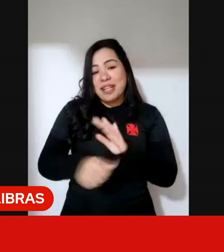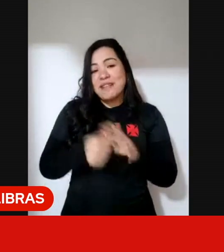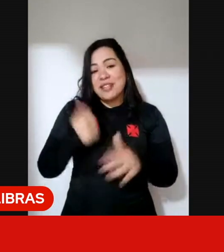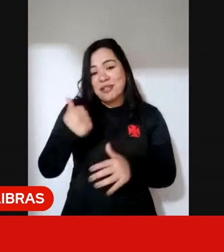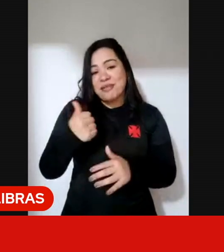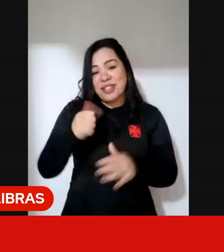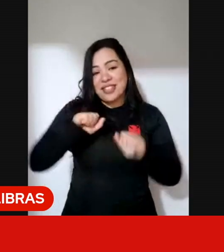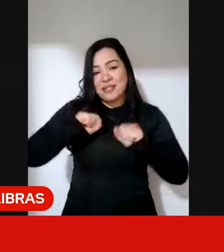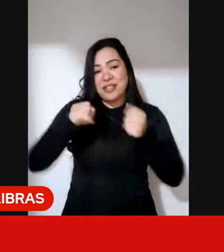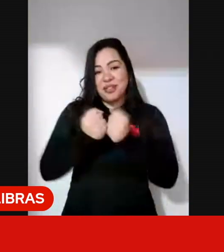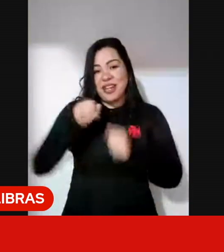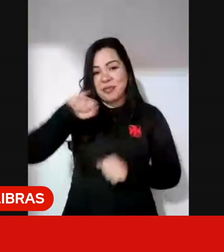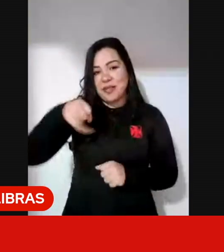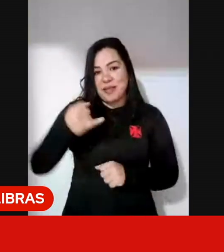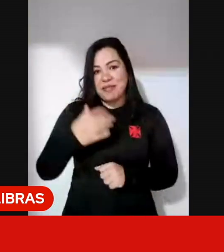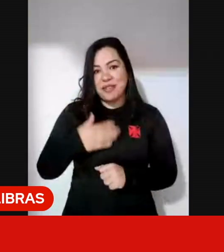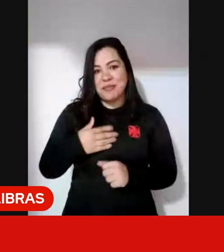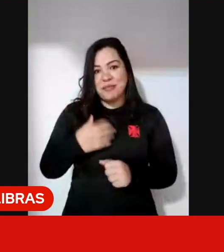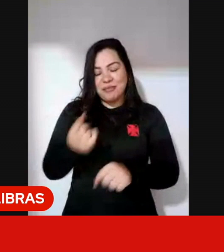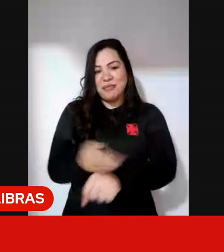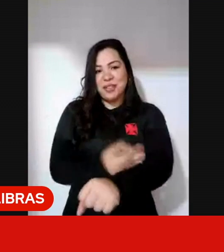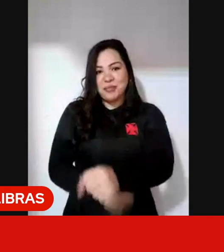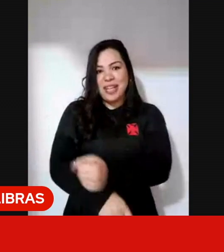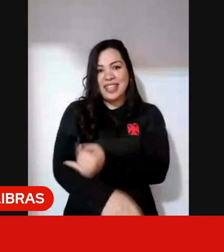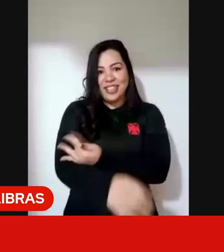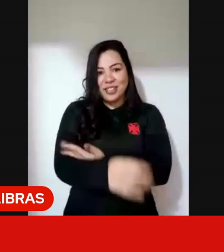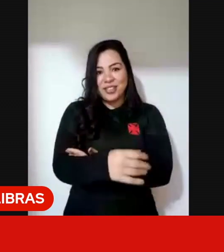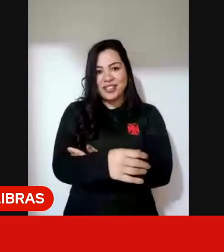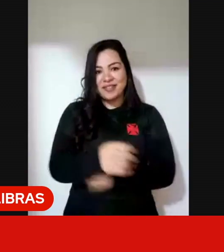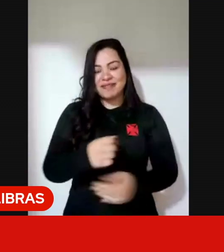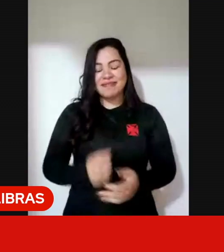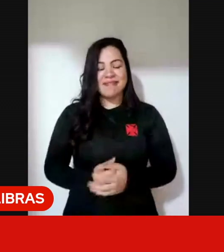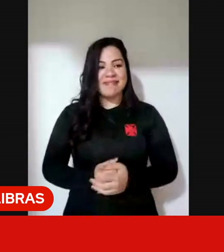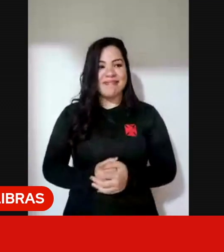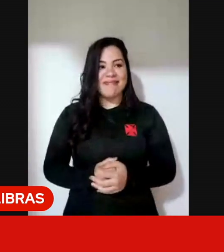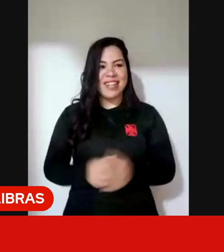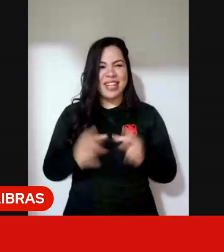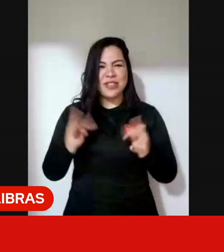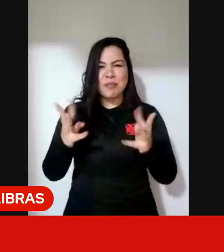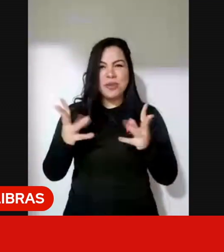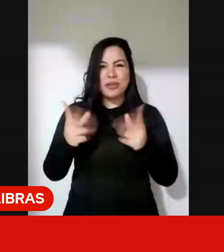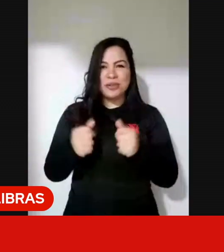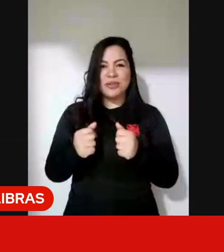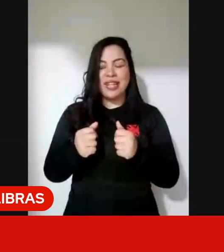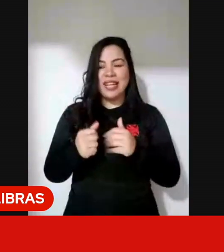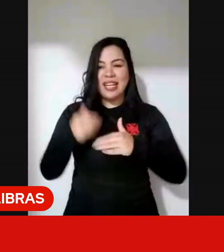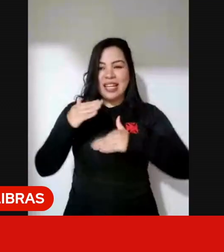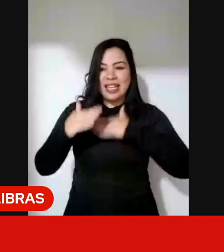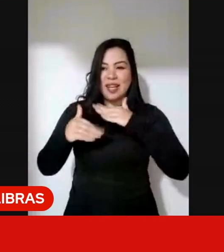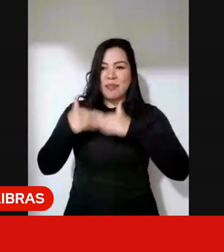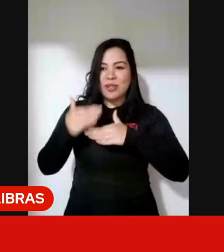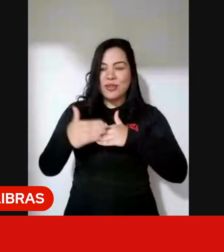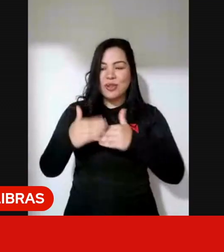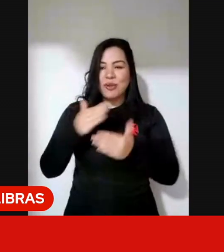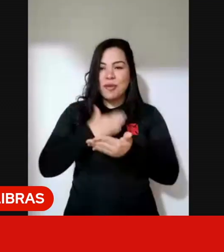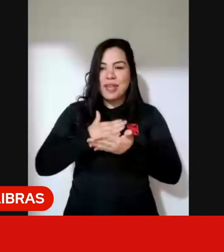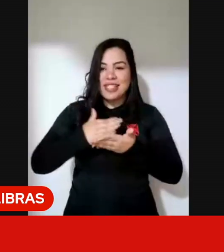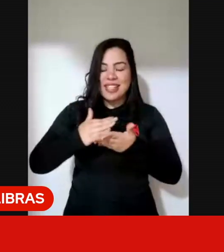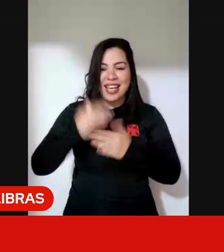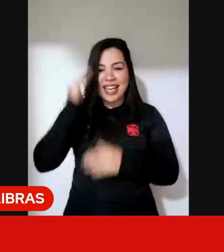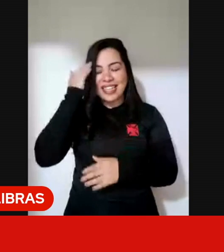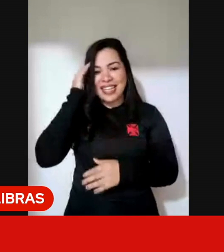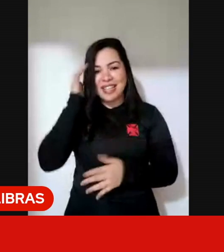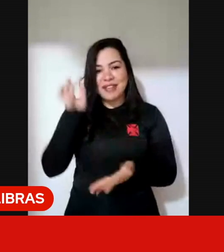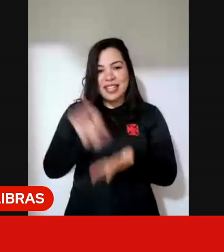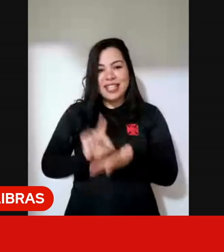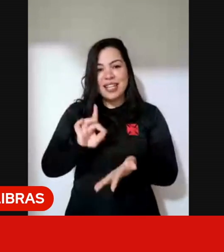A primeira vez que eu fui em São Januário, para mim, foi muito marcante. Acho que por tudo, né? E depois, quando eu